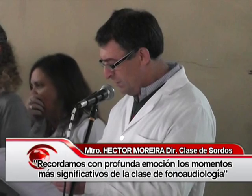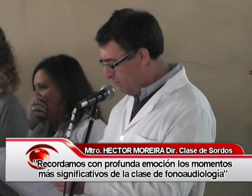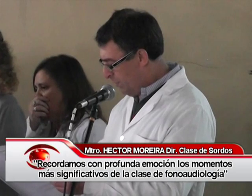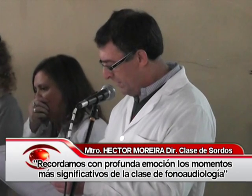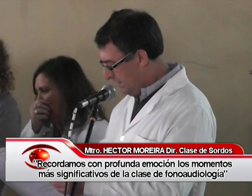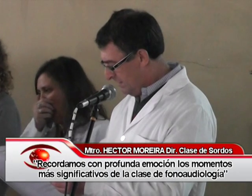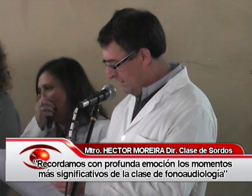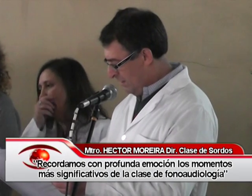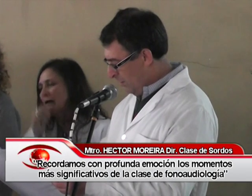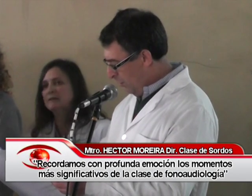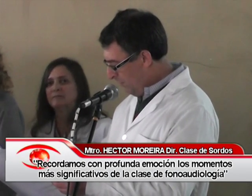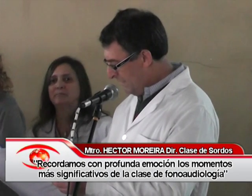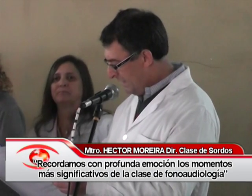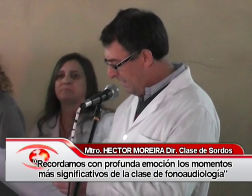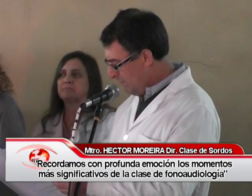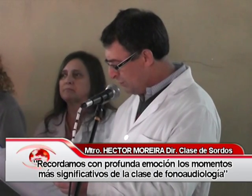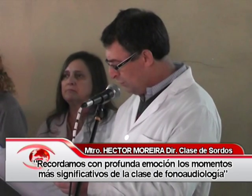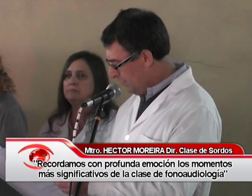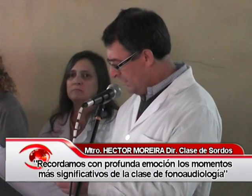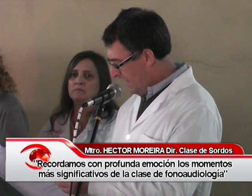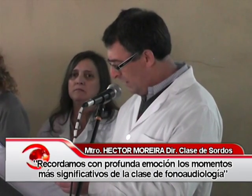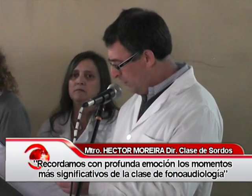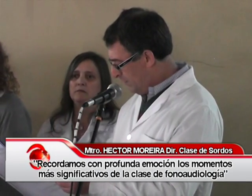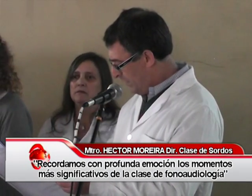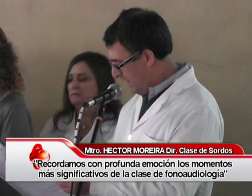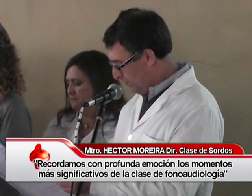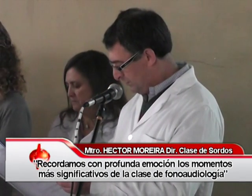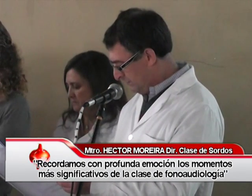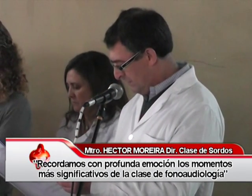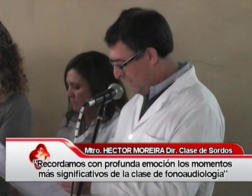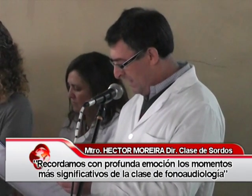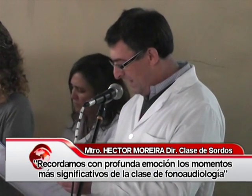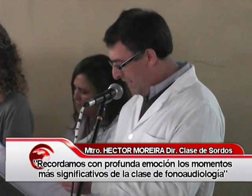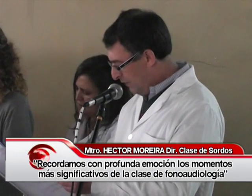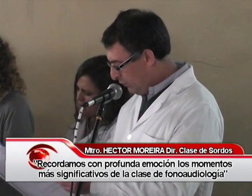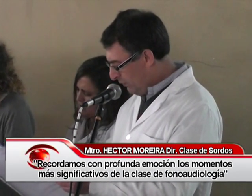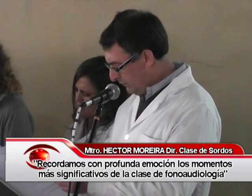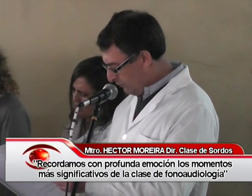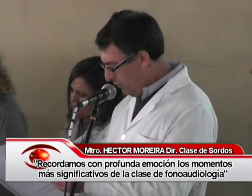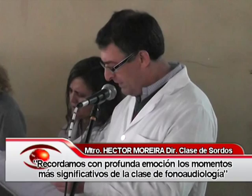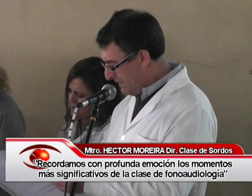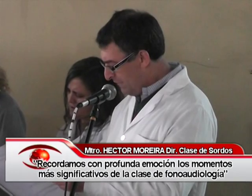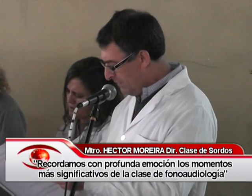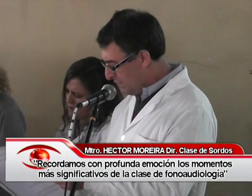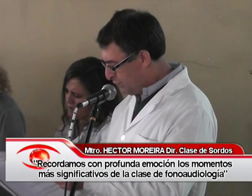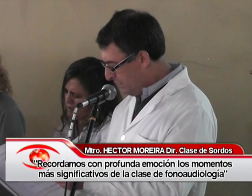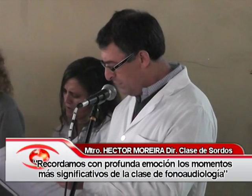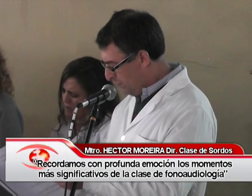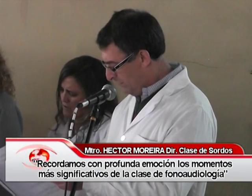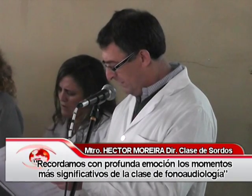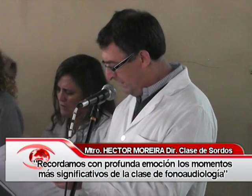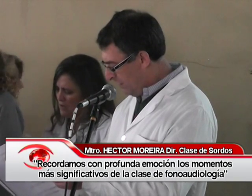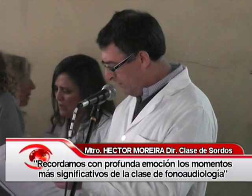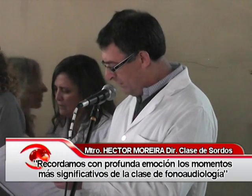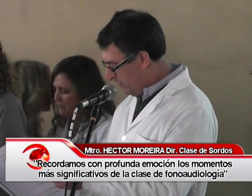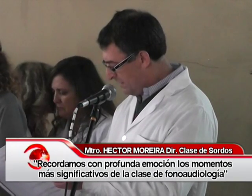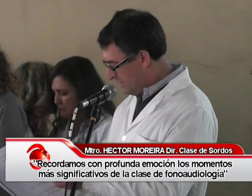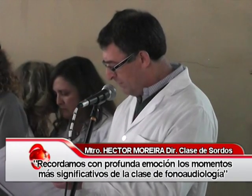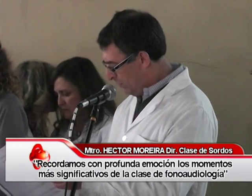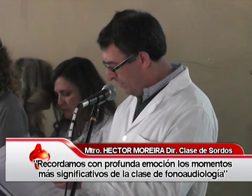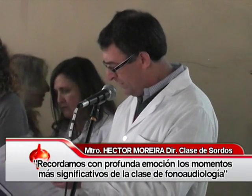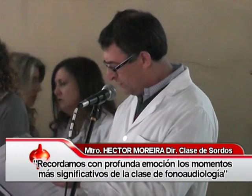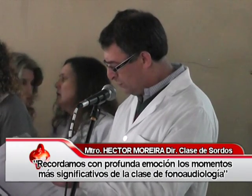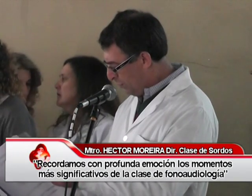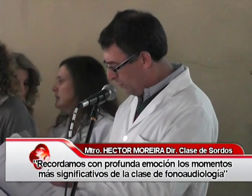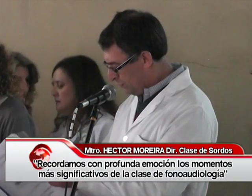nuestros niños pueden, homenajeamos hoy a los pioneros, a los que concretaron el sueño de dar lo mejor